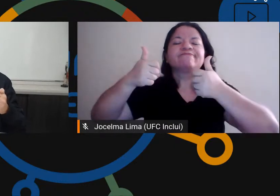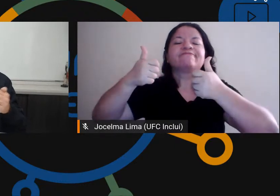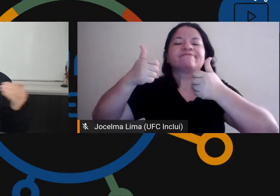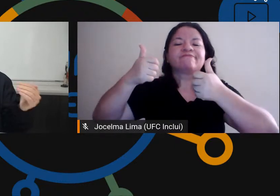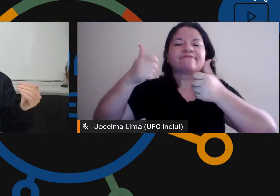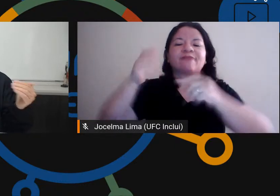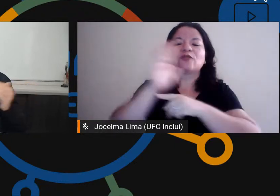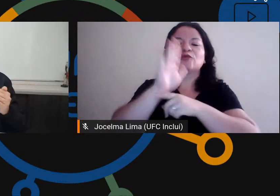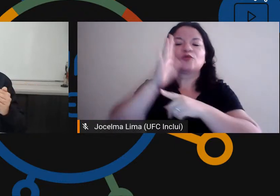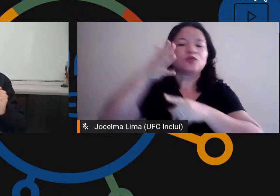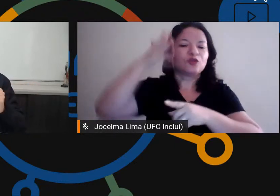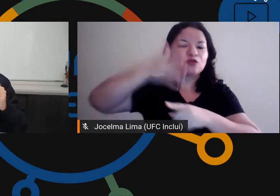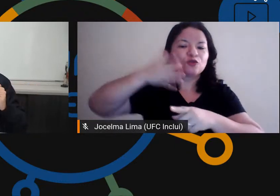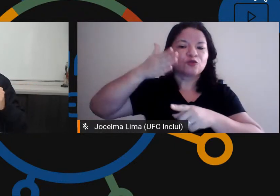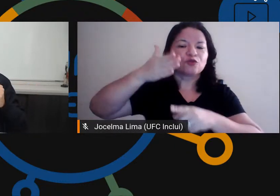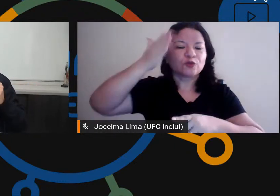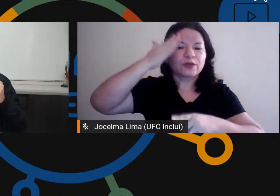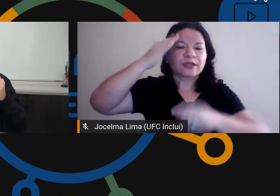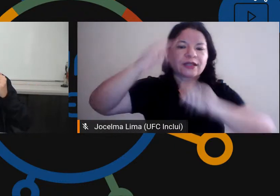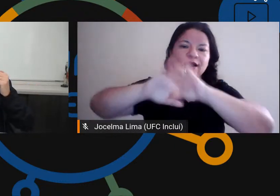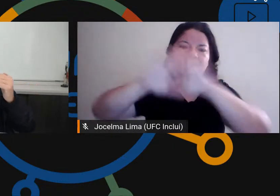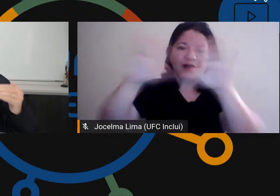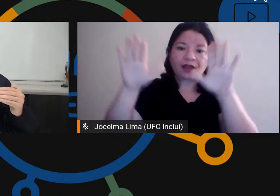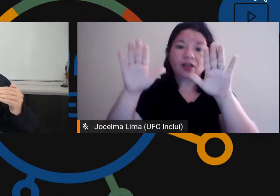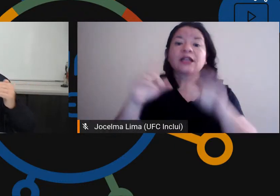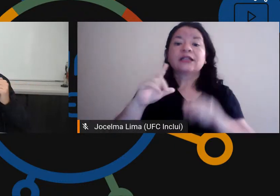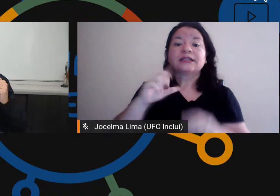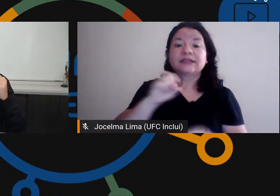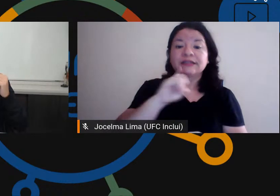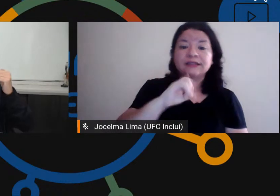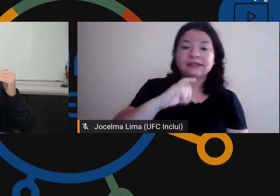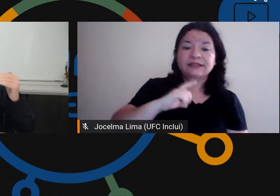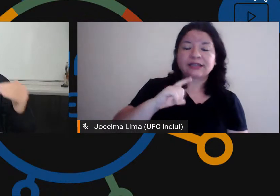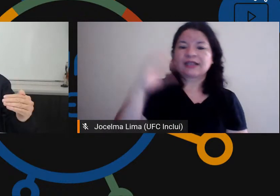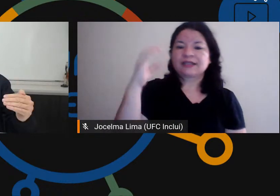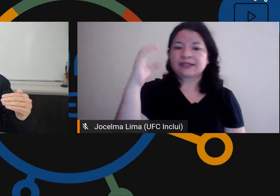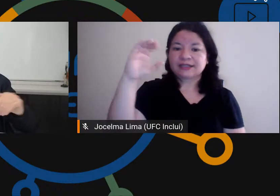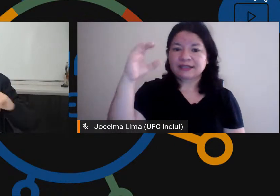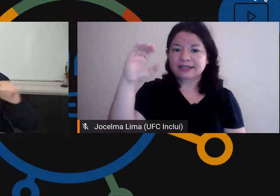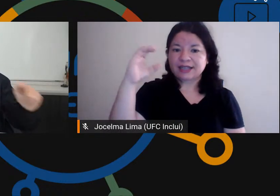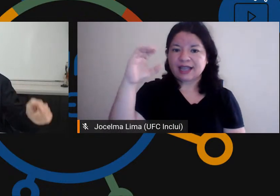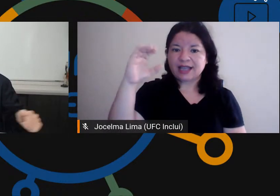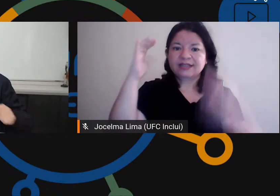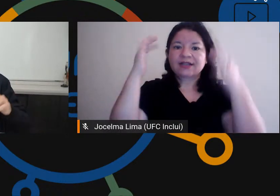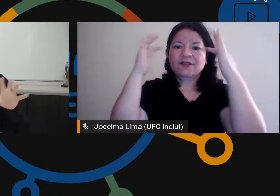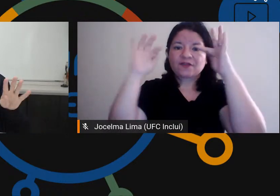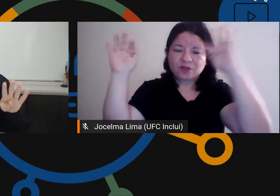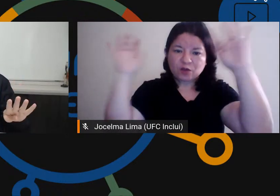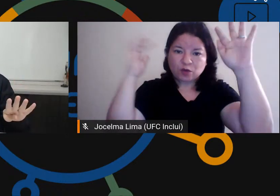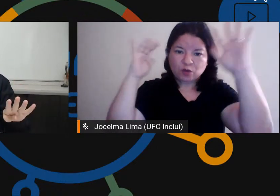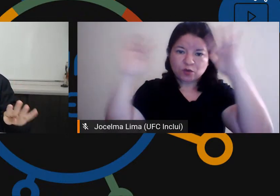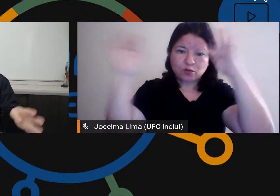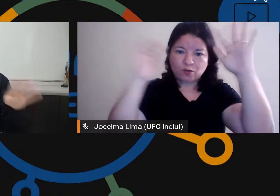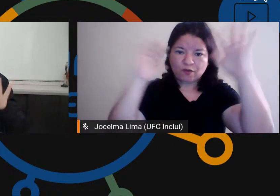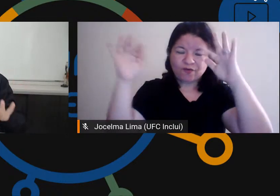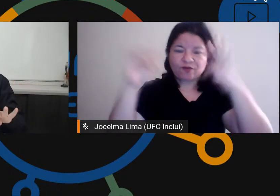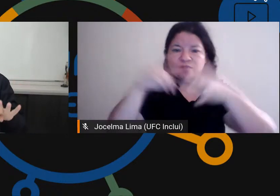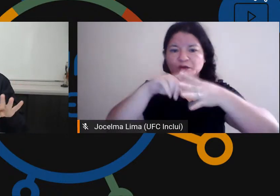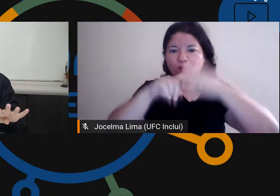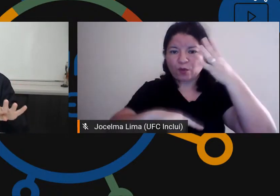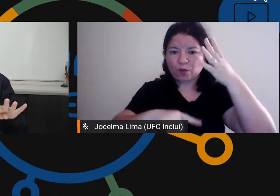questão, se houver conflito entre uma questão de ciência, no sentido de filosofia, nesses quatro termos que eu falei,